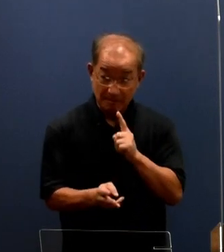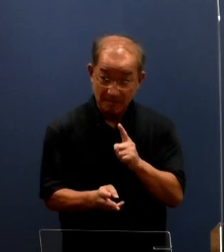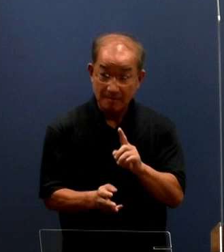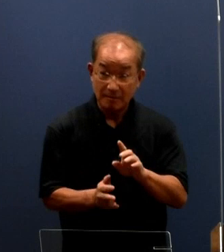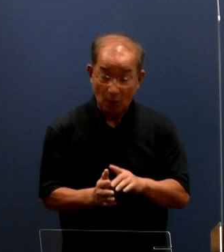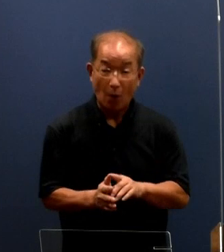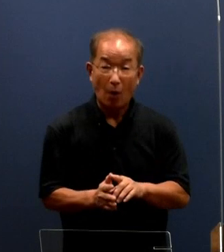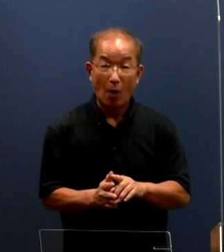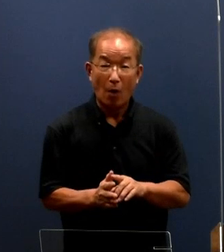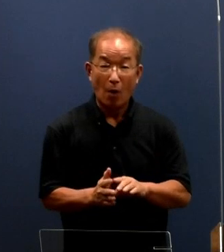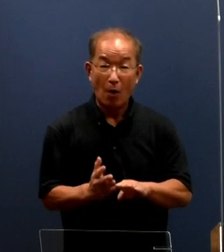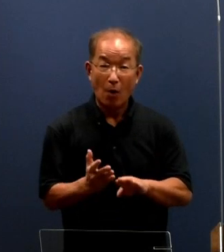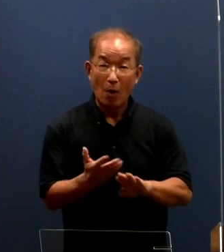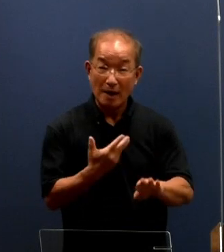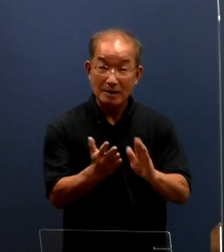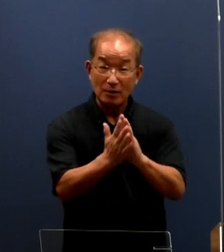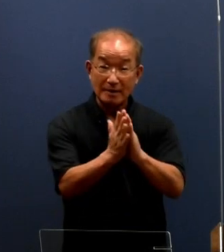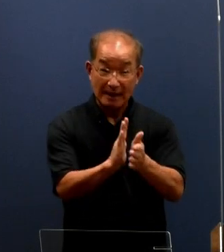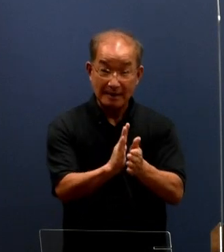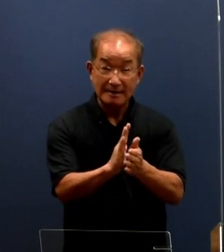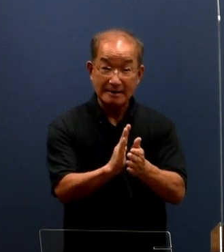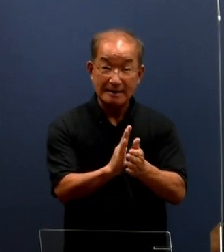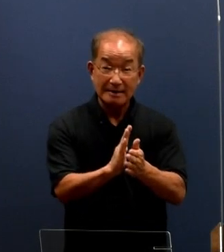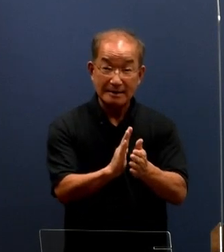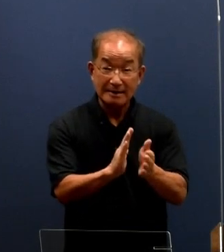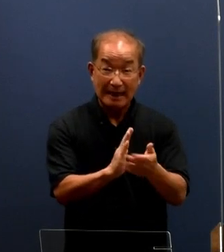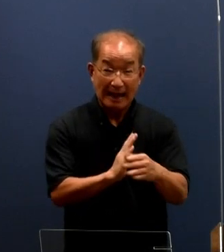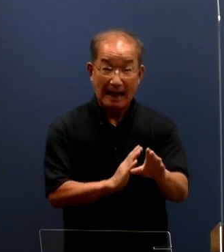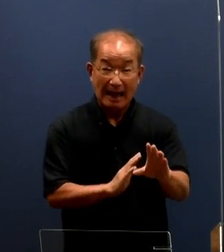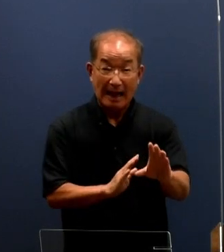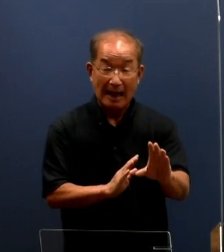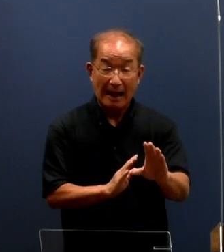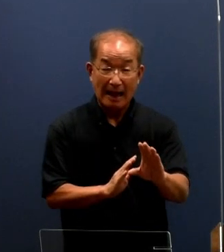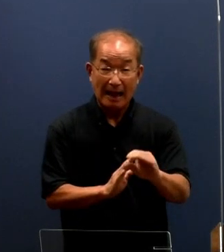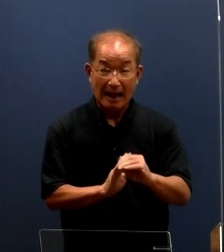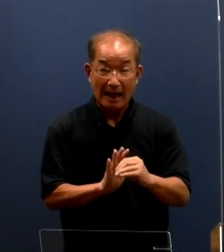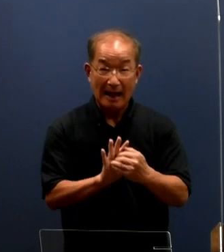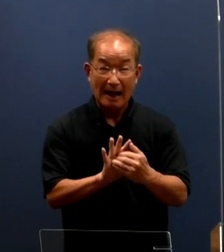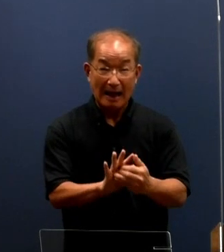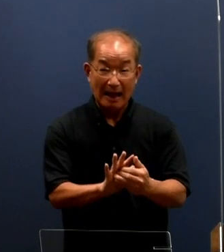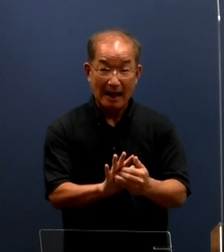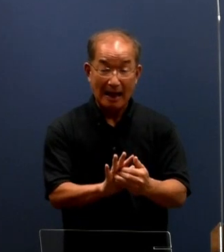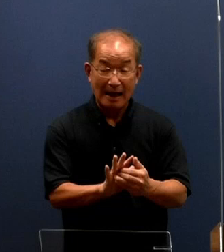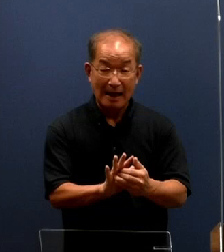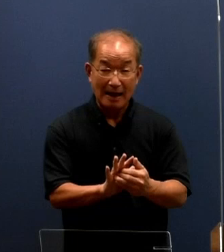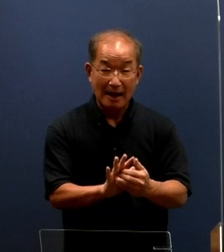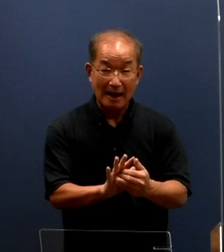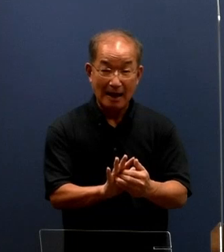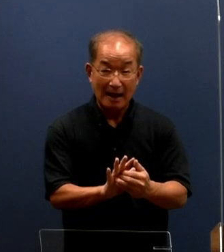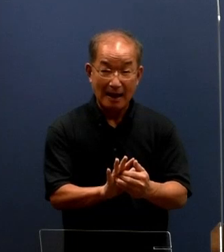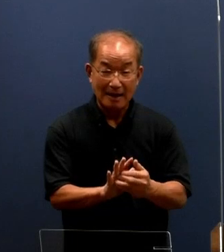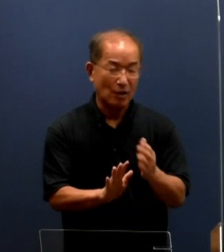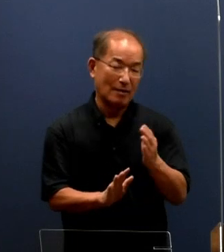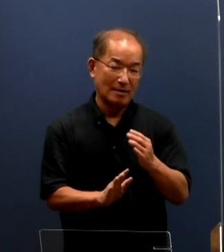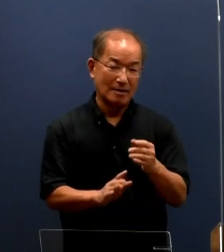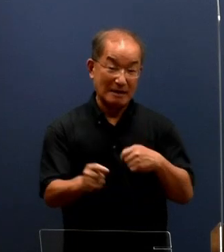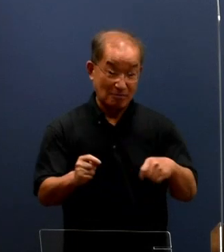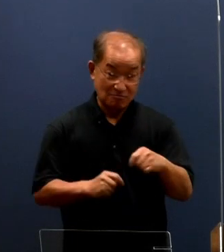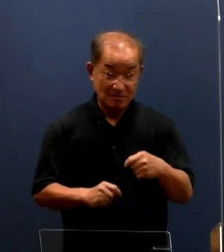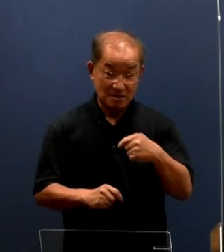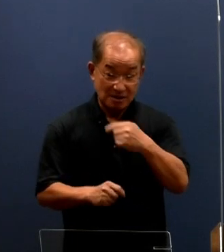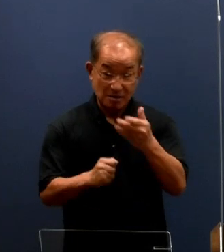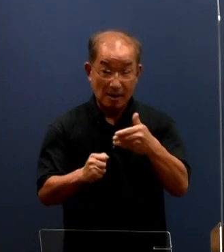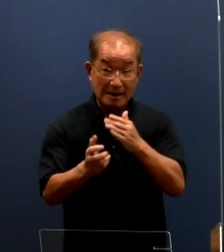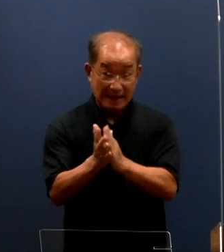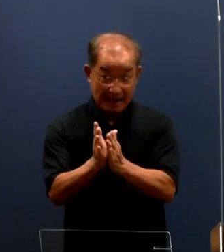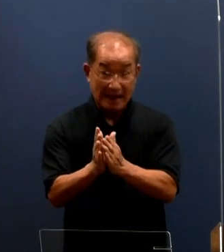あ、よそから来てくれるなっていうふうなあの感染水準はでは島根県はないので、どっちかというと島根県から